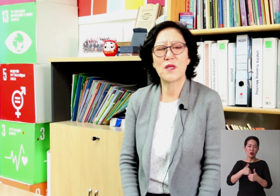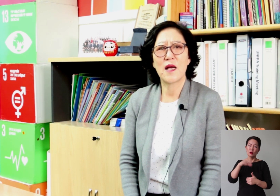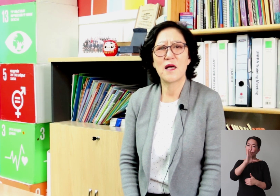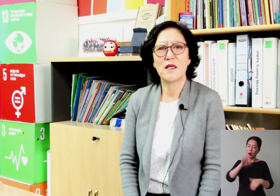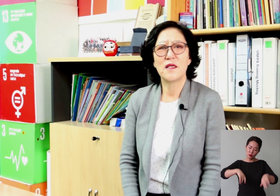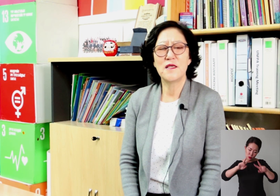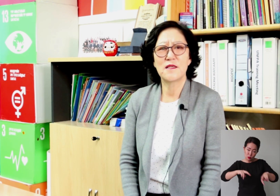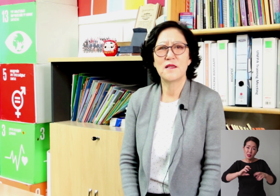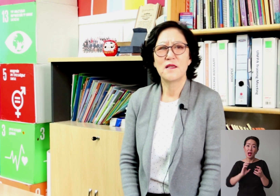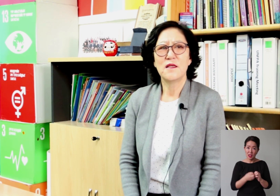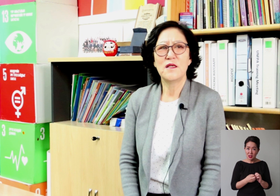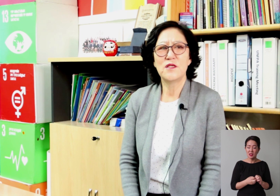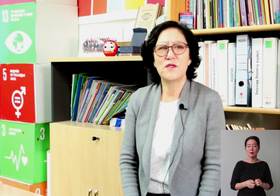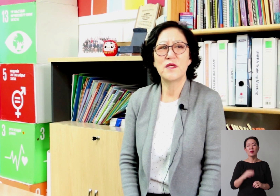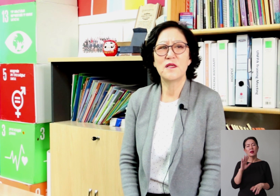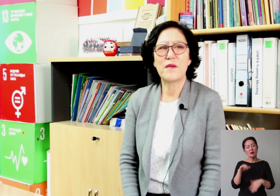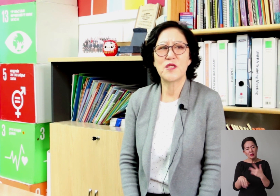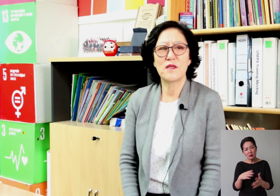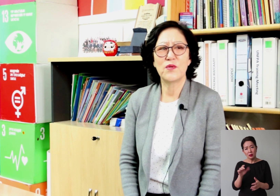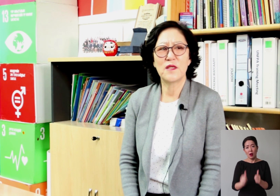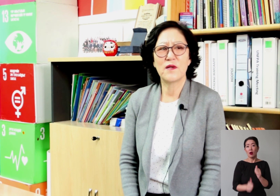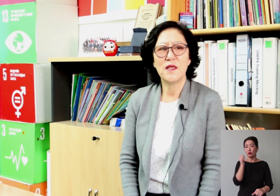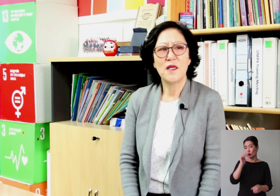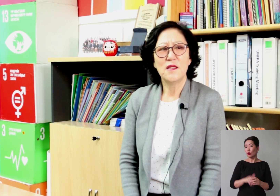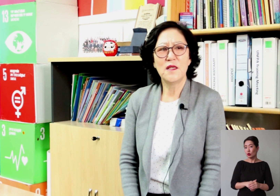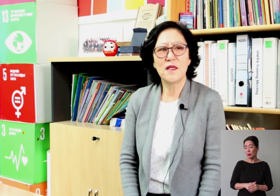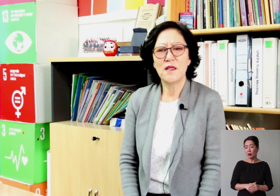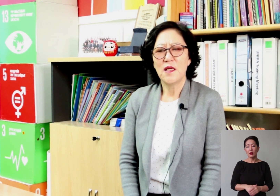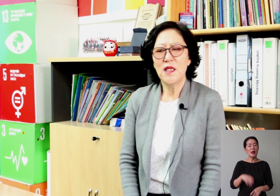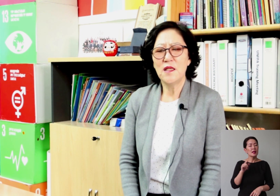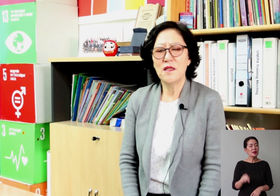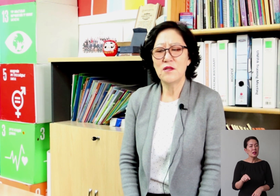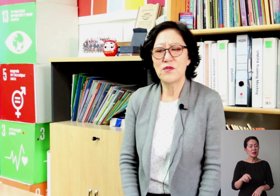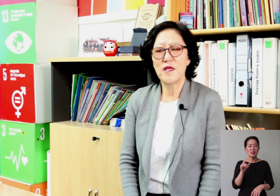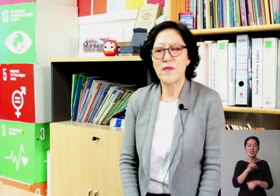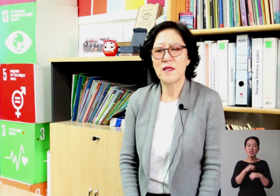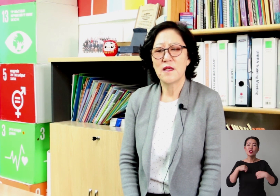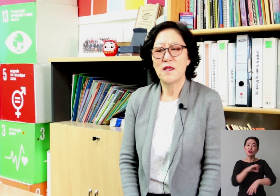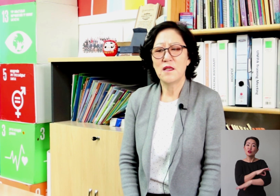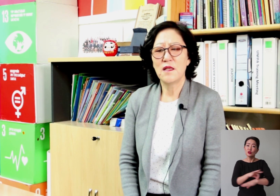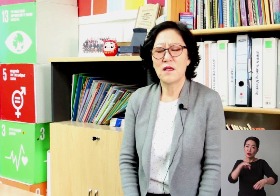судалгаа хийсэн. Тэгжиж үл энэ амжилтанд хүрээд байгаа. Тэгээд энэ иргэн төслийн маань нэг